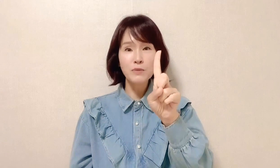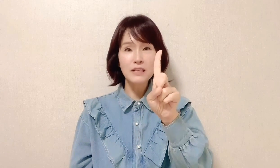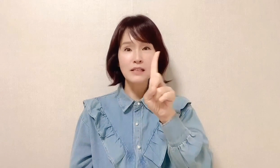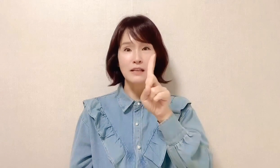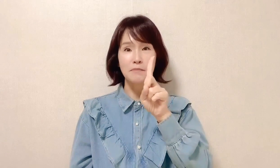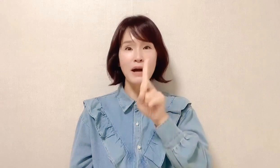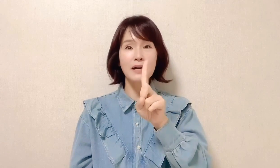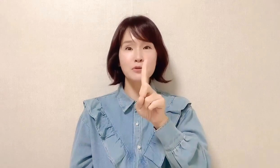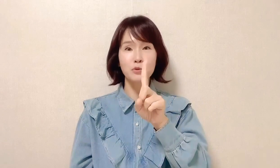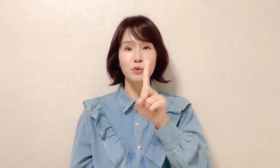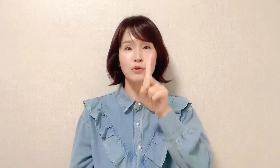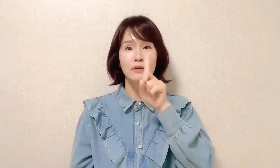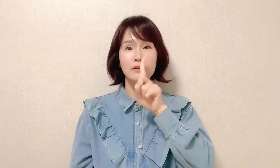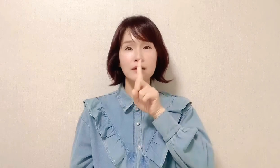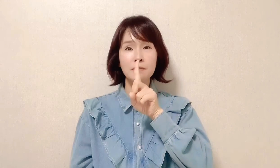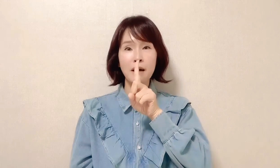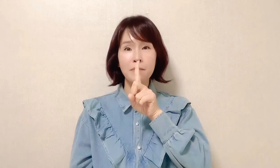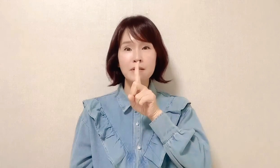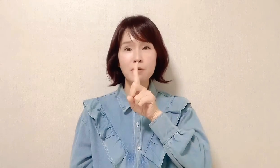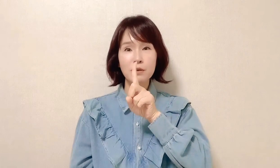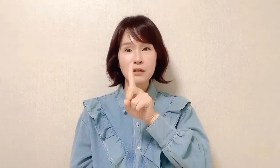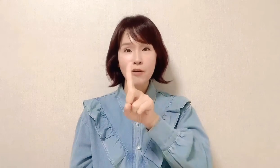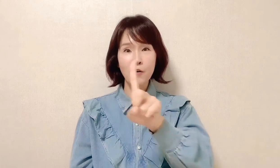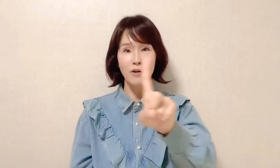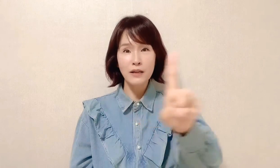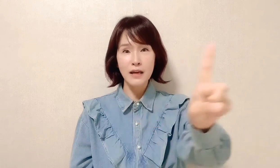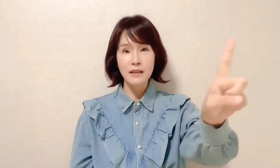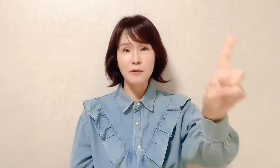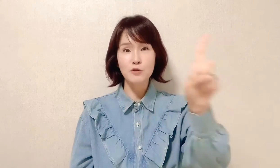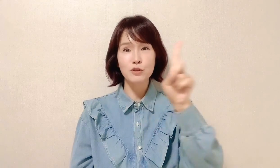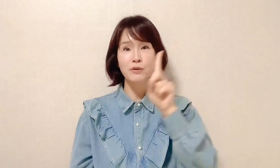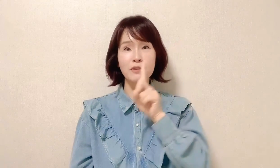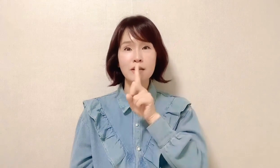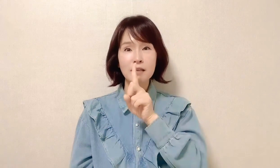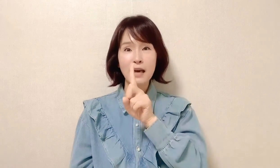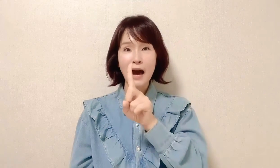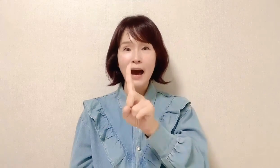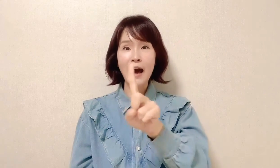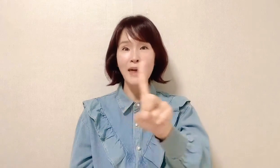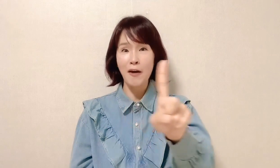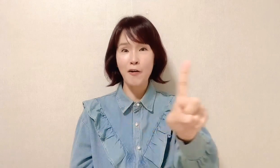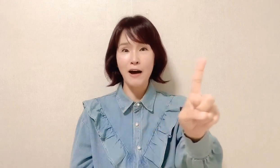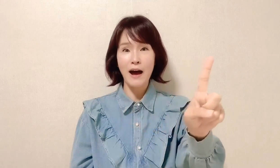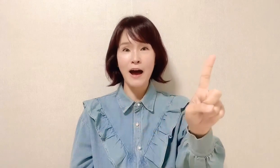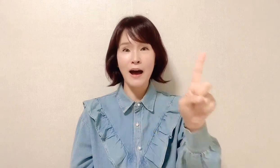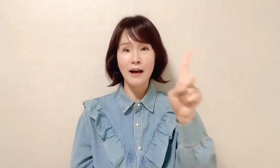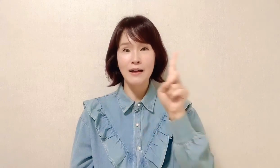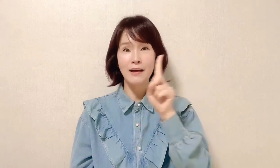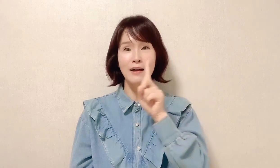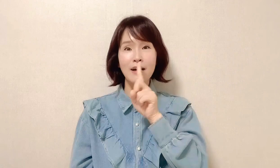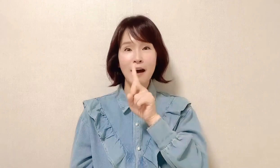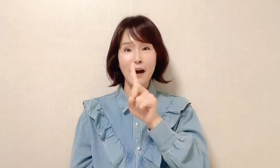검지를 바깥쪽으로 입 앞에서 이렇게 내밀어 주시면 이게 아예요. 아.